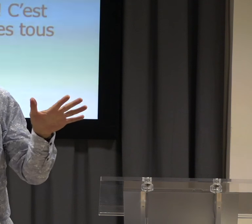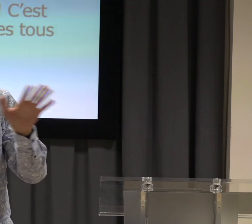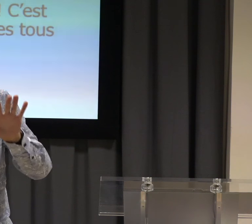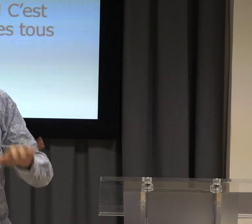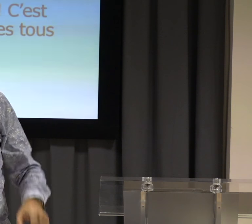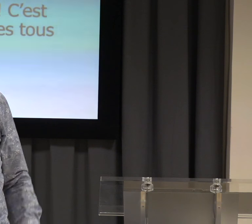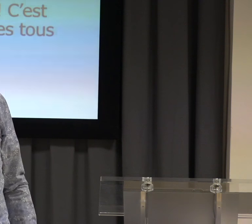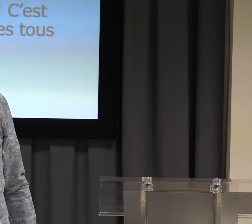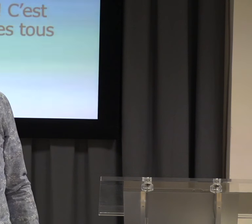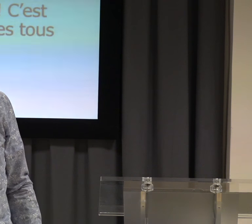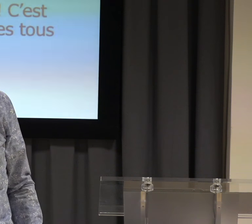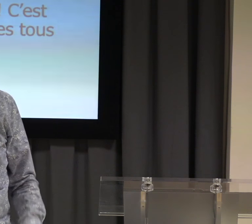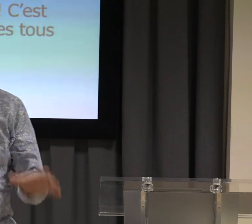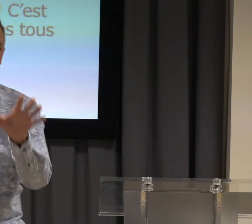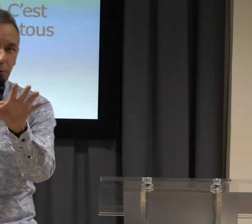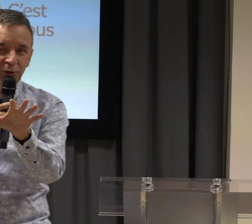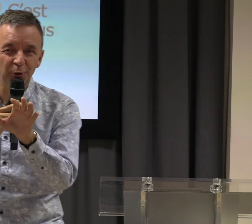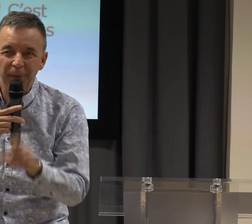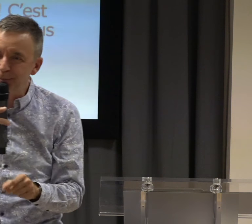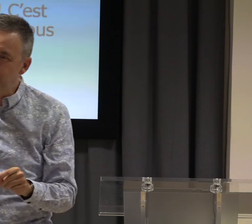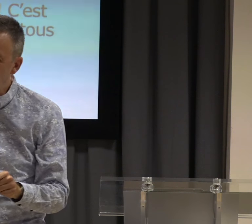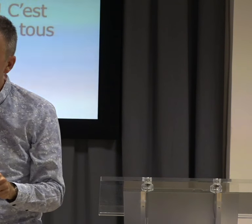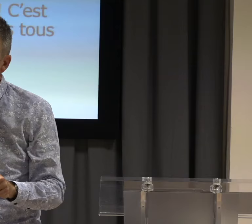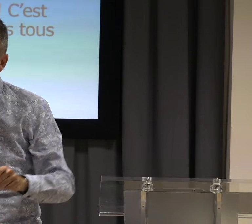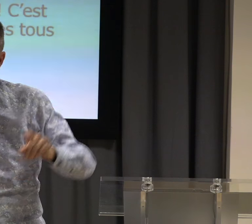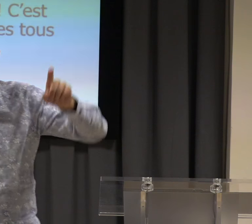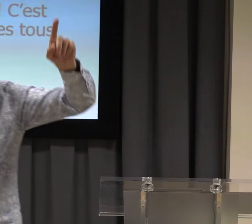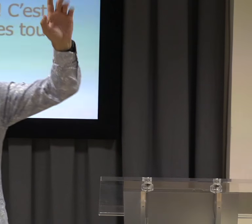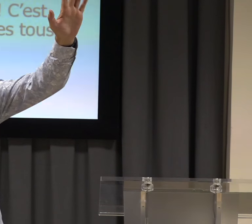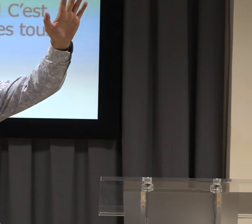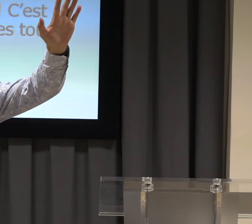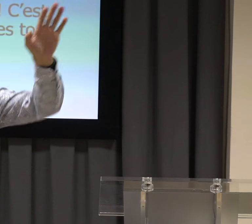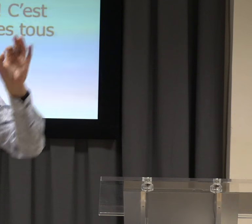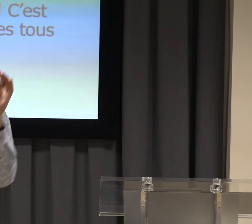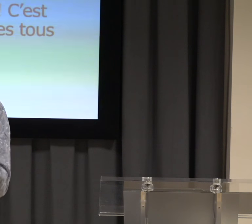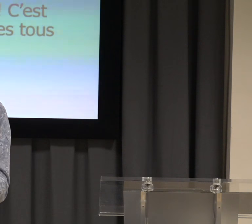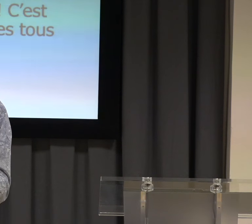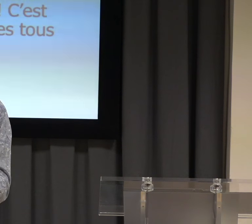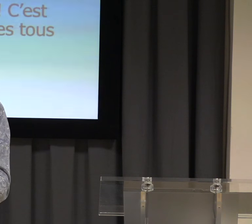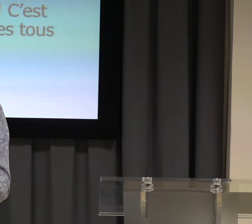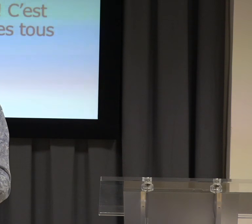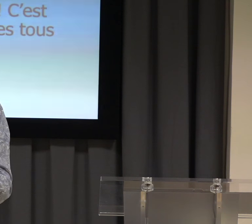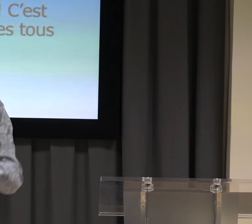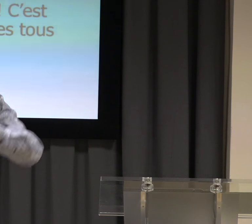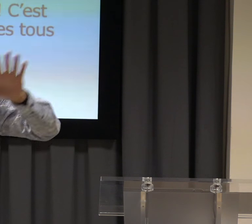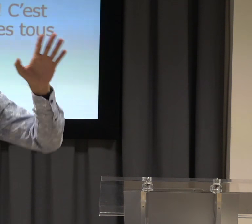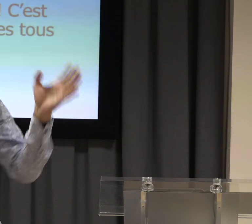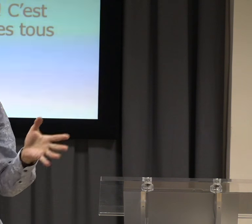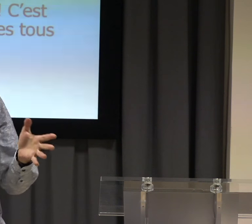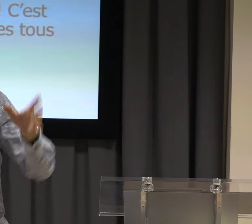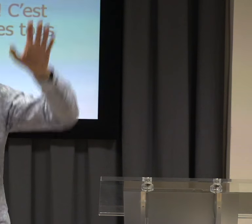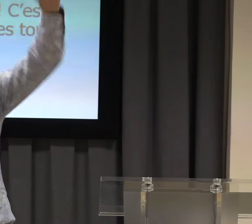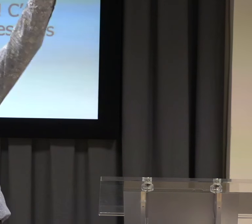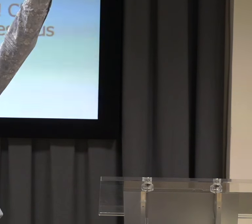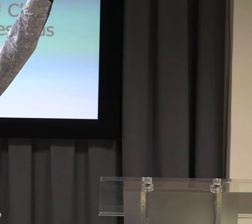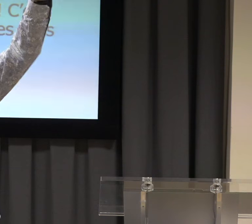Ni homme, ni femme. On est tous le peuple de Dieu. On est tous ses enfants. On est tous la même famille. Il n'y a pas les cultures